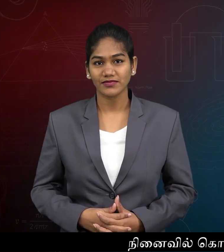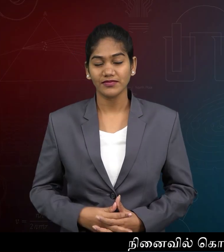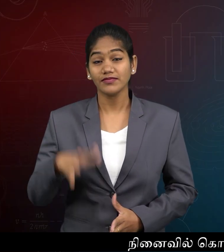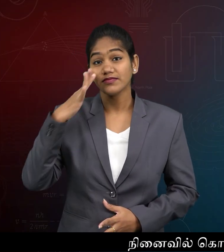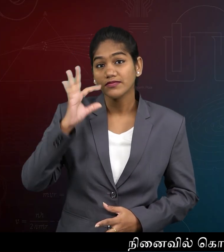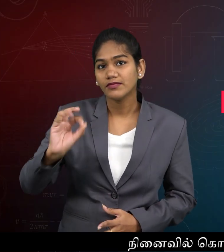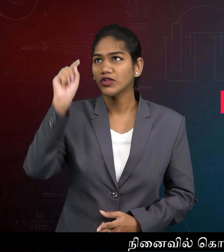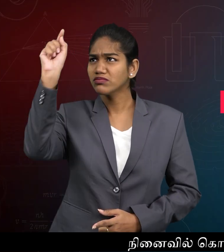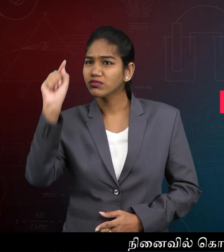நினைவில் வைத்துக் கொள்ளுங்கள்,